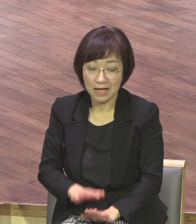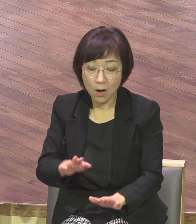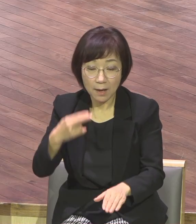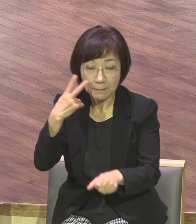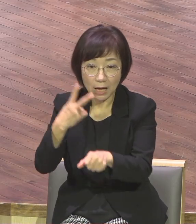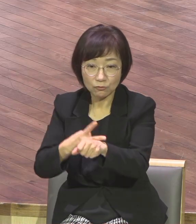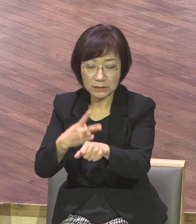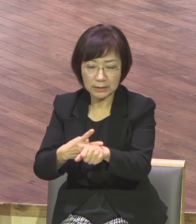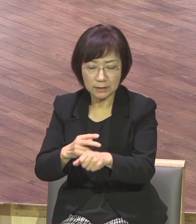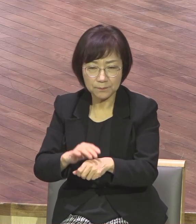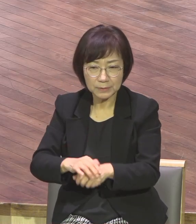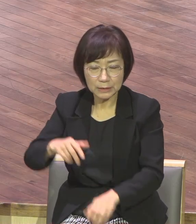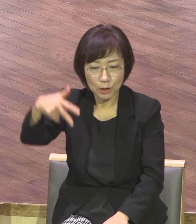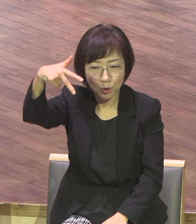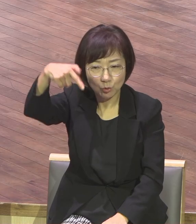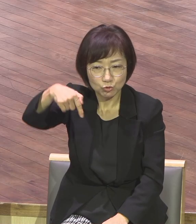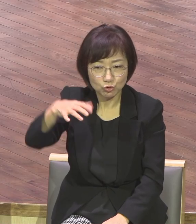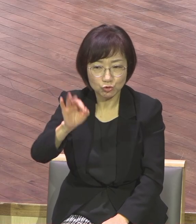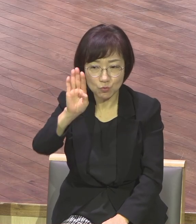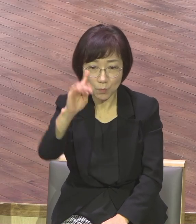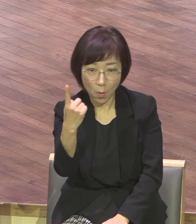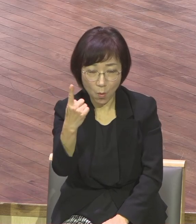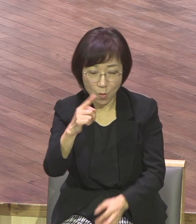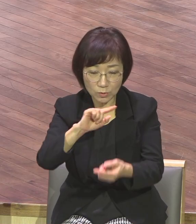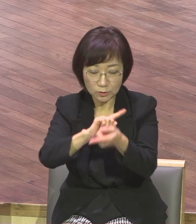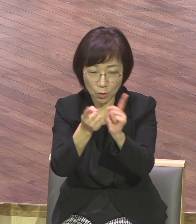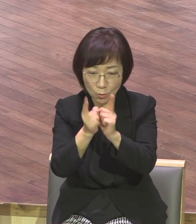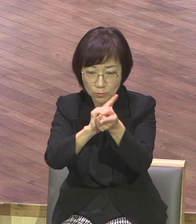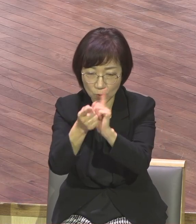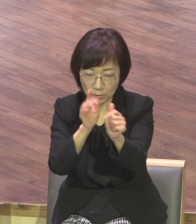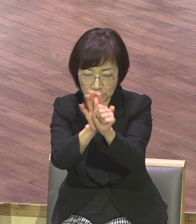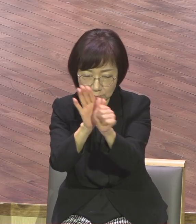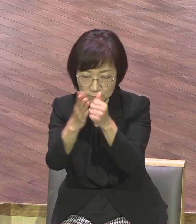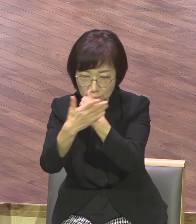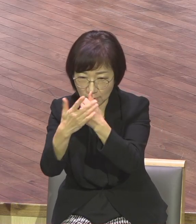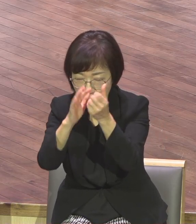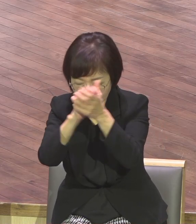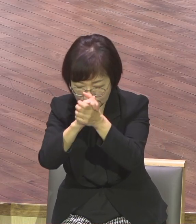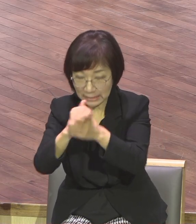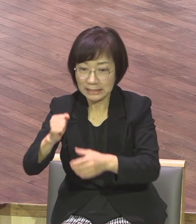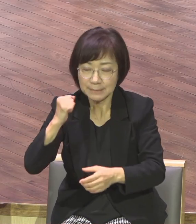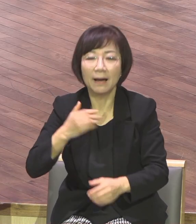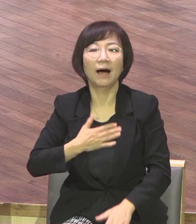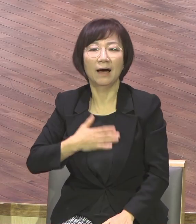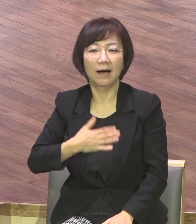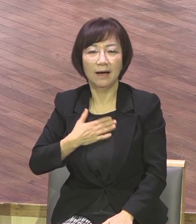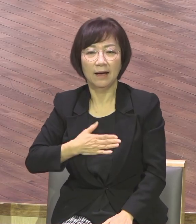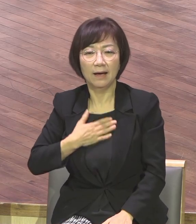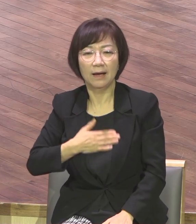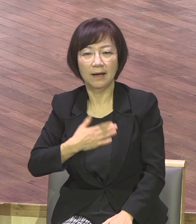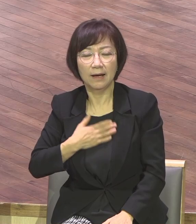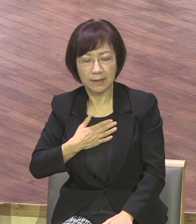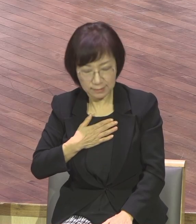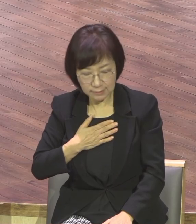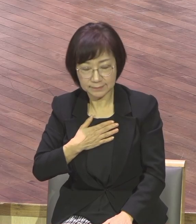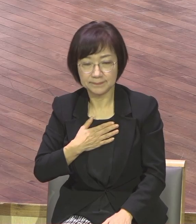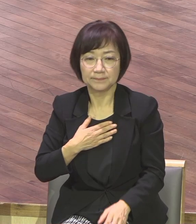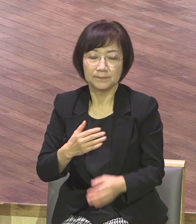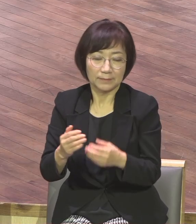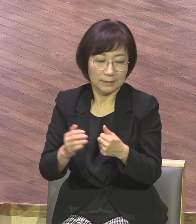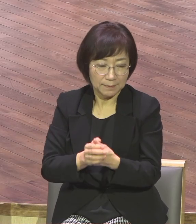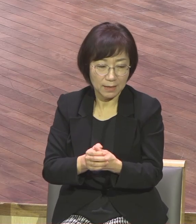기도의 위력을 너무나 체험을 많이 했기 때문에, 중보 기도가 얼마나 중요한 것을 체험했기